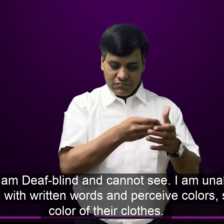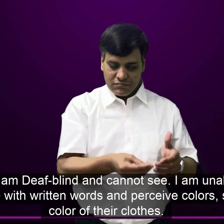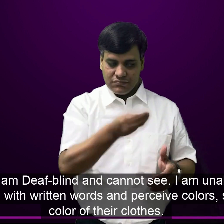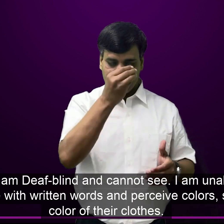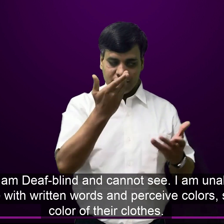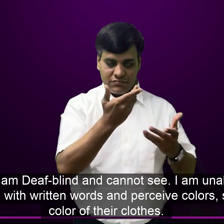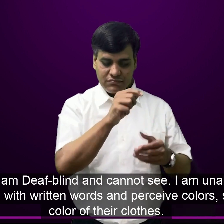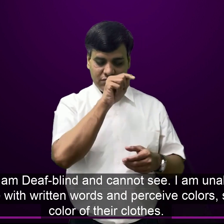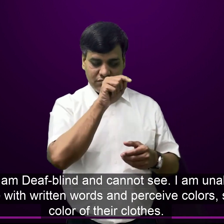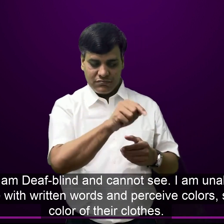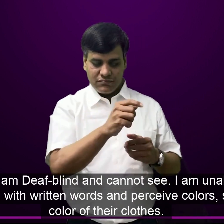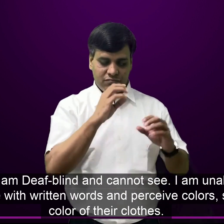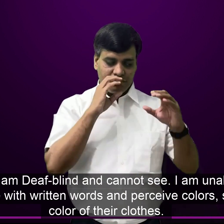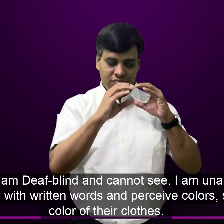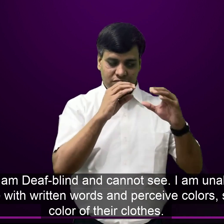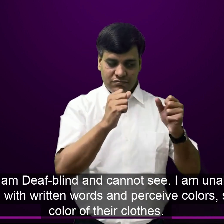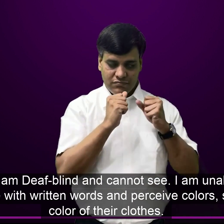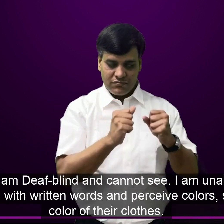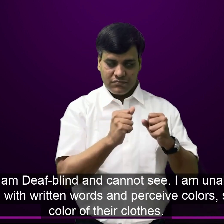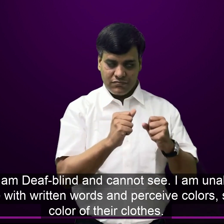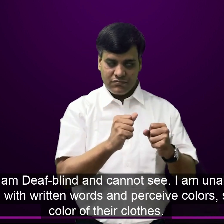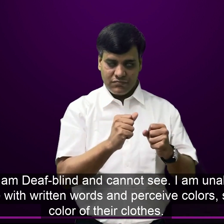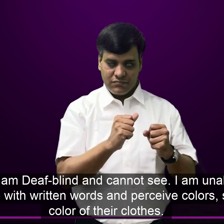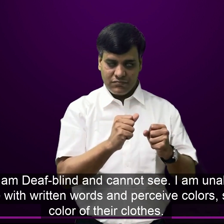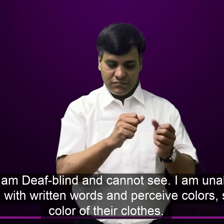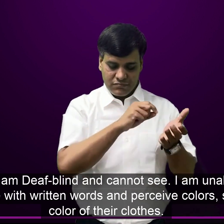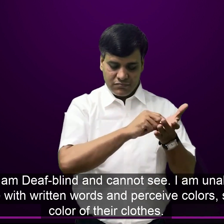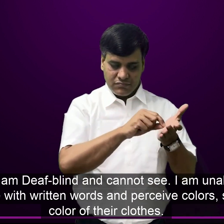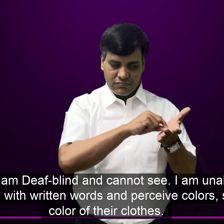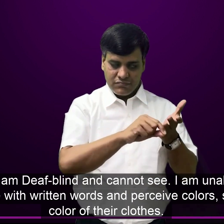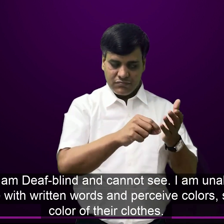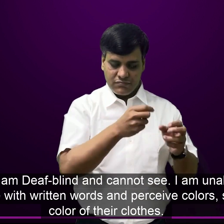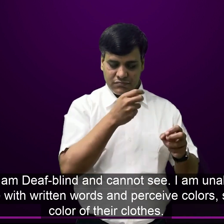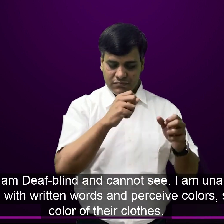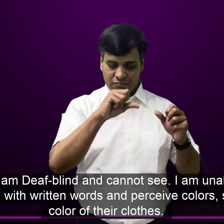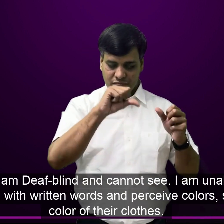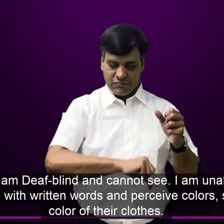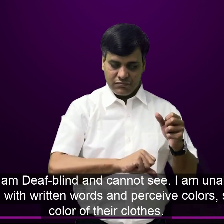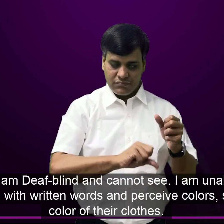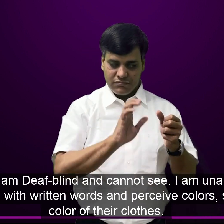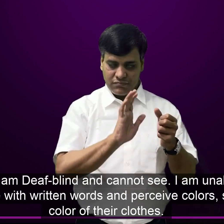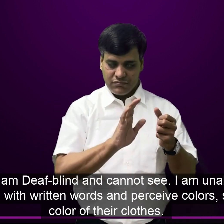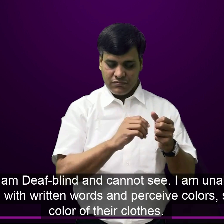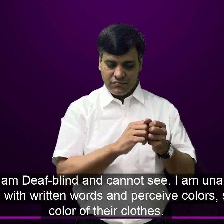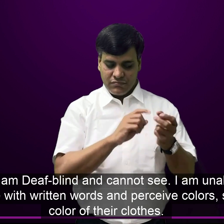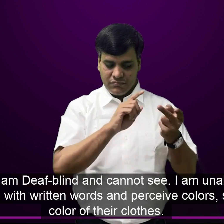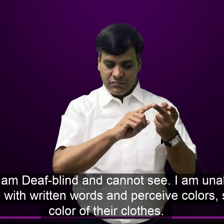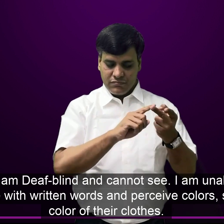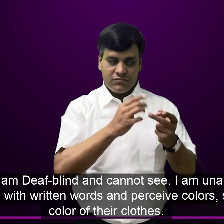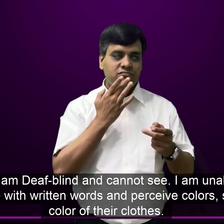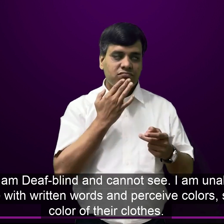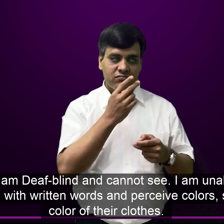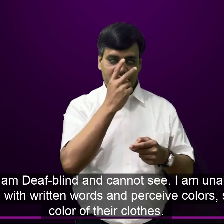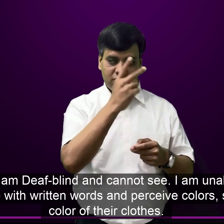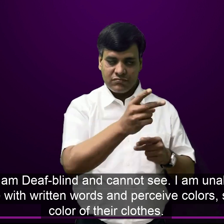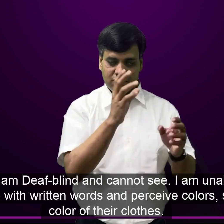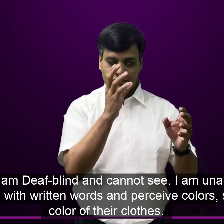मैं जैसे कि दृष्टिबाधित बधिर हूँ और देख नहीं सकता हूँ, तो मैं लोगों से लिखकर बात नहीं कर सकता और किसी भी रंगों